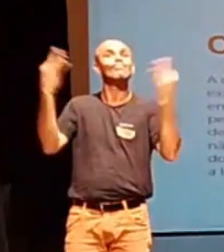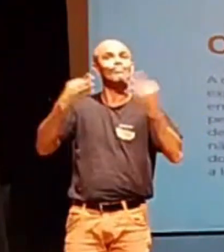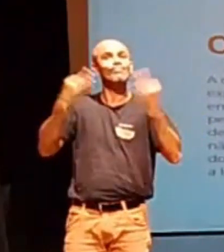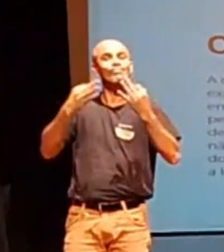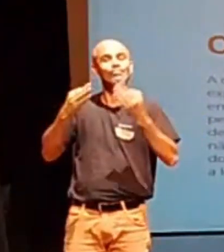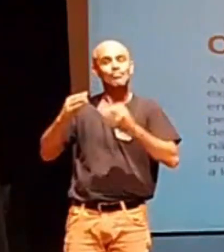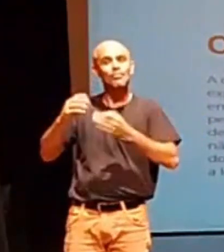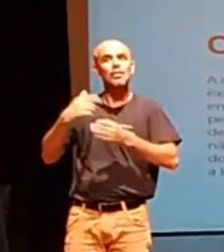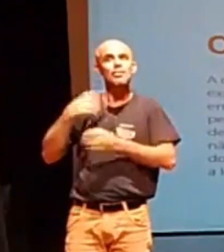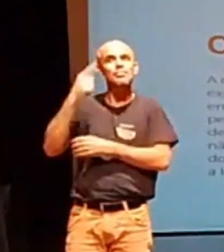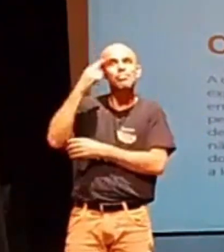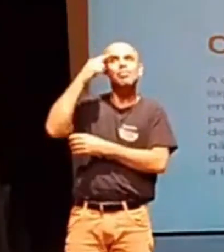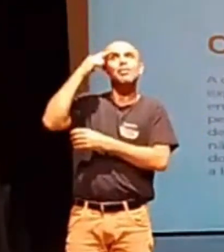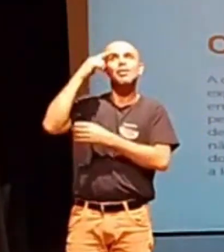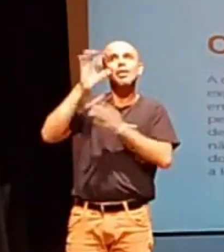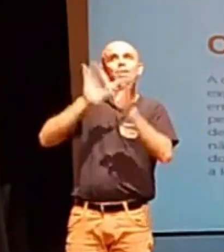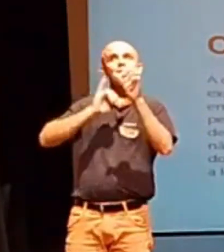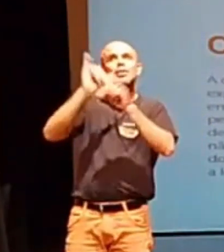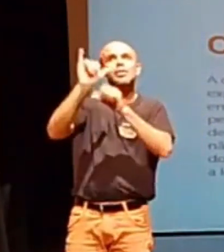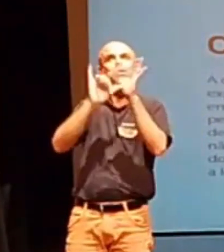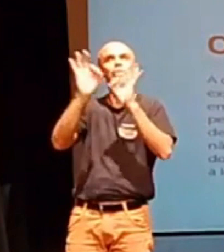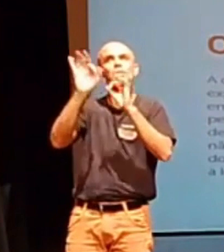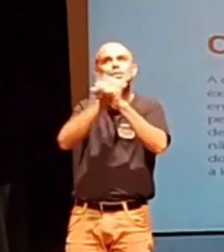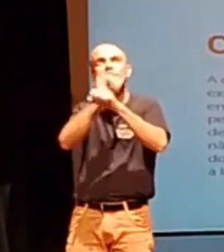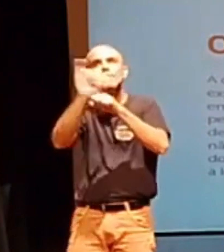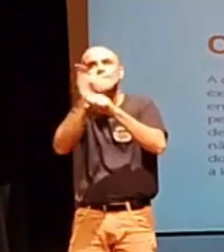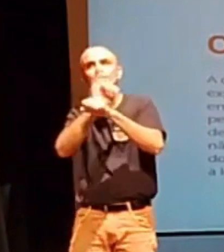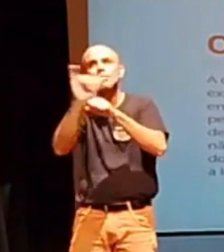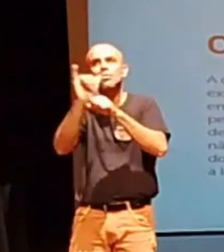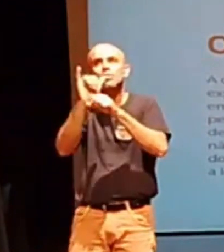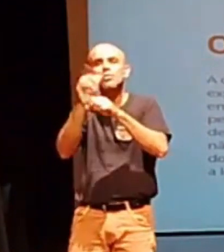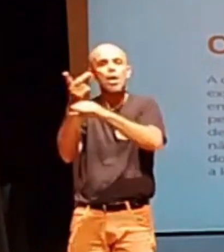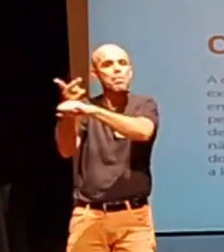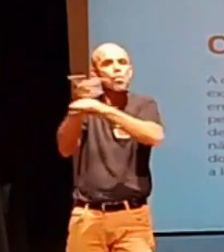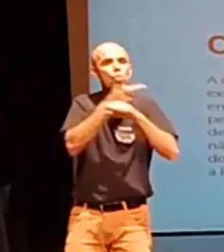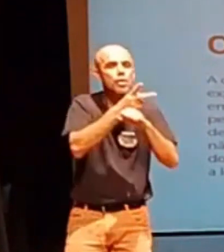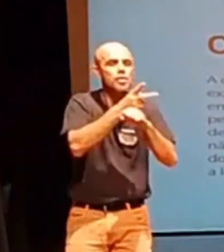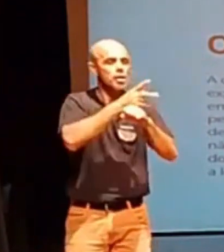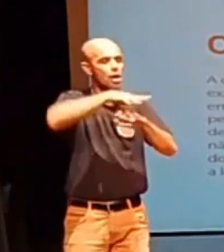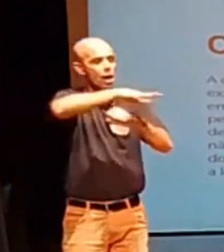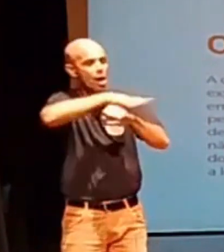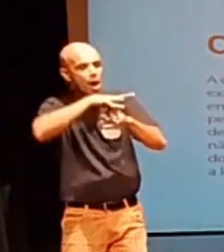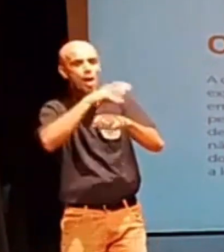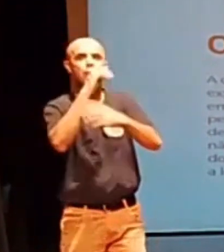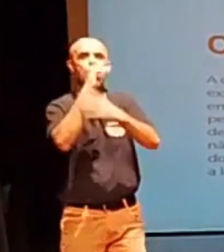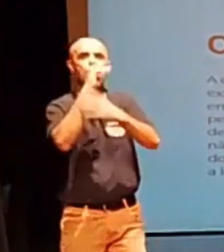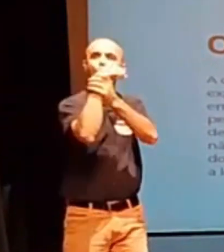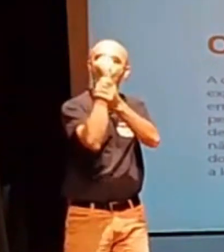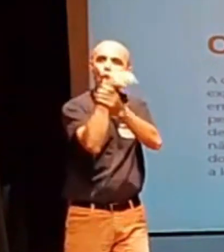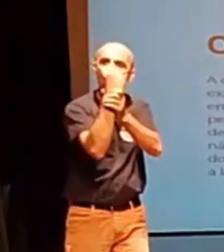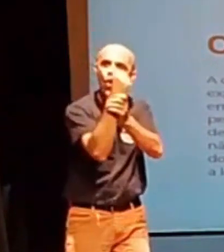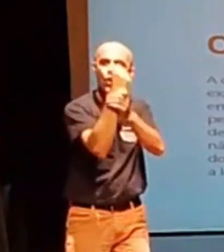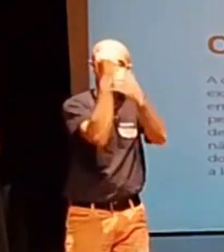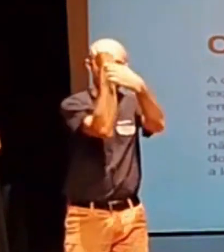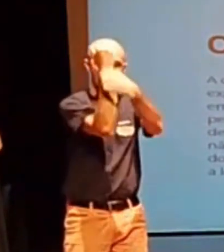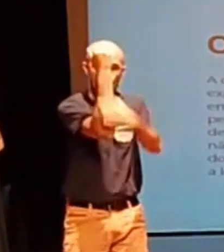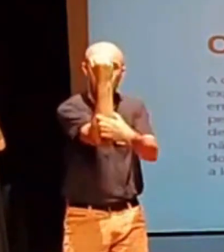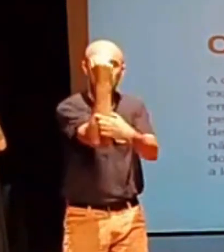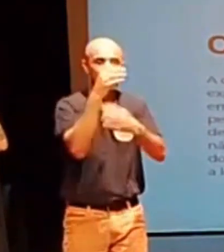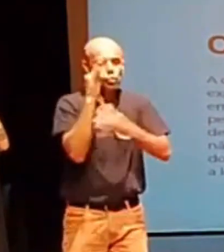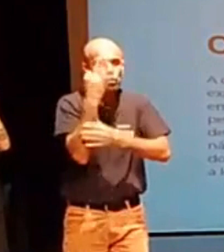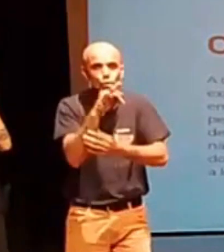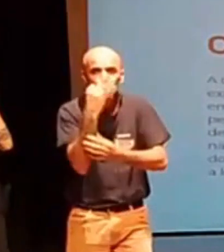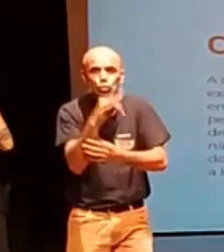investido? Essas pessoas procurariam um serviço de ortopedia, e poderiam cuidar da dor,